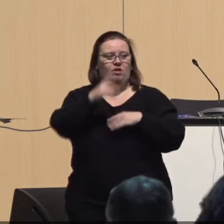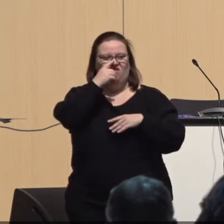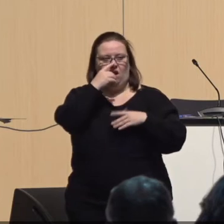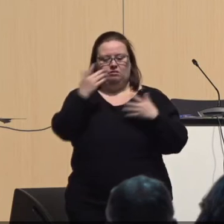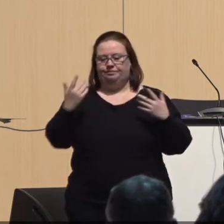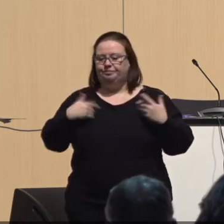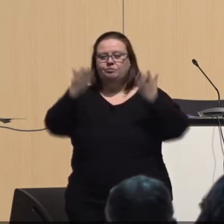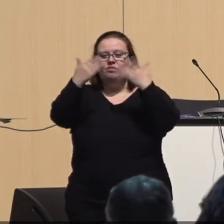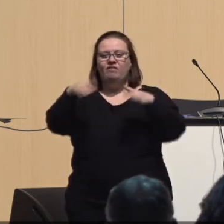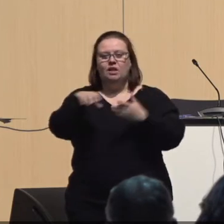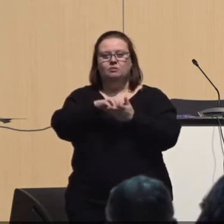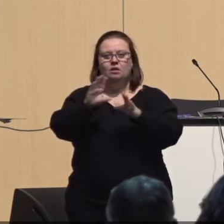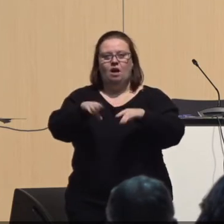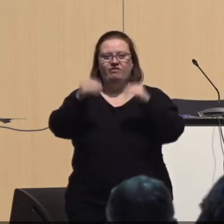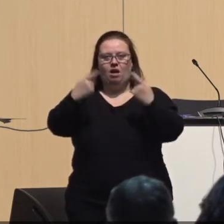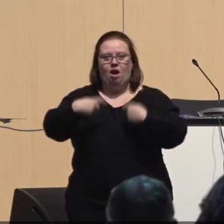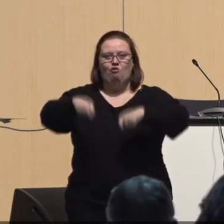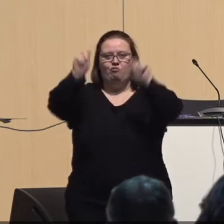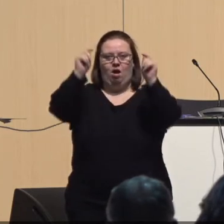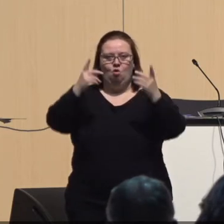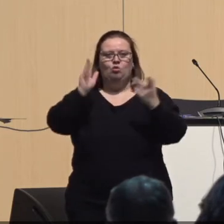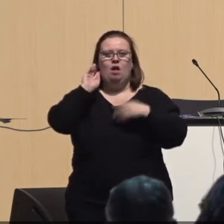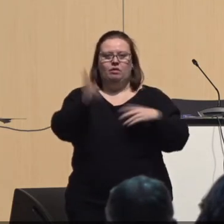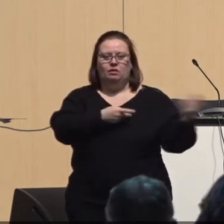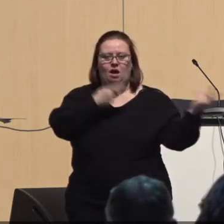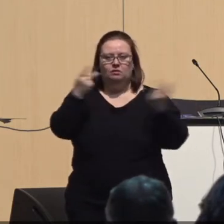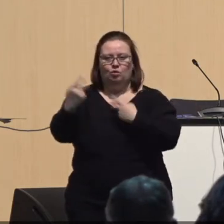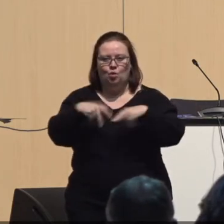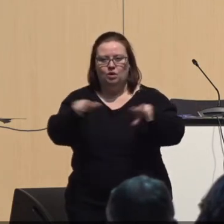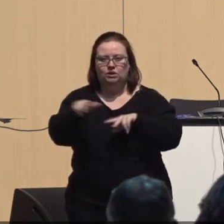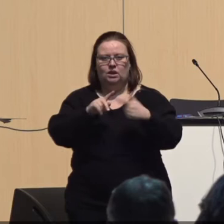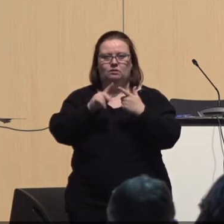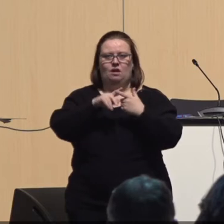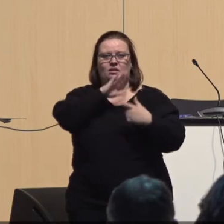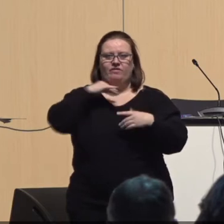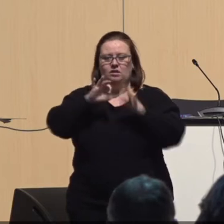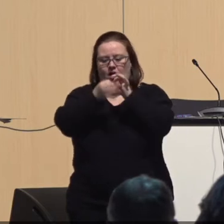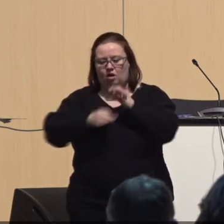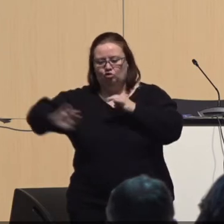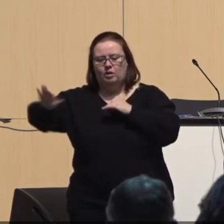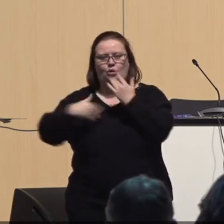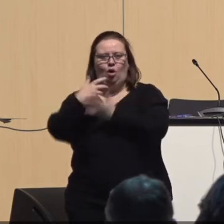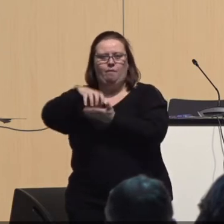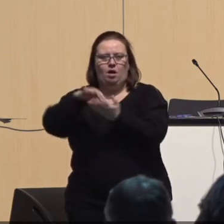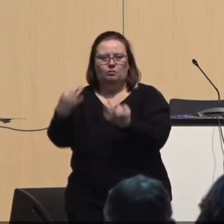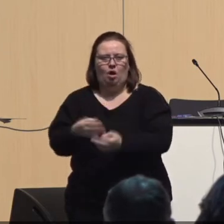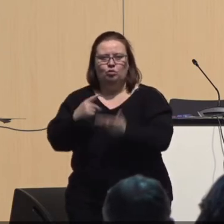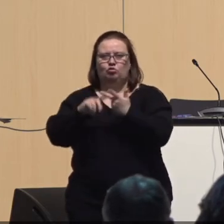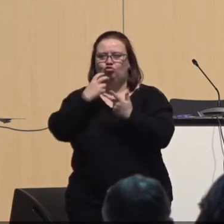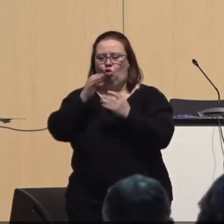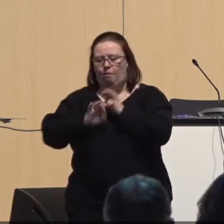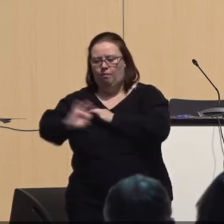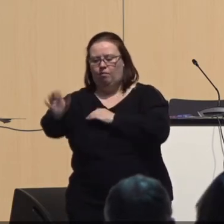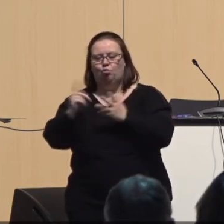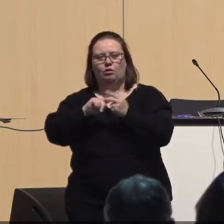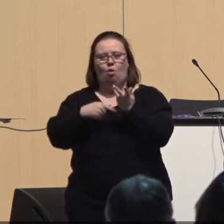wir einen Weihnachtsmarkt beginnen aufzubauen, dann müssen Transporte organisiert werden, dann muss ein Wassernetz wie zum Beispiel auf dem Neumarkt gelegt werden, dann muss Strom gelegt werden.